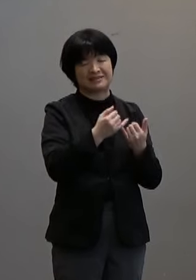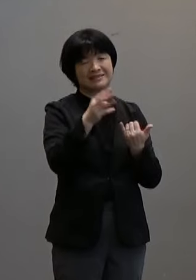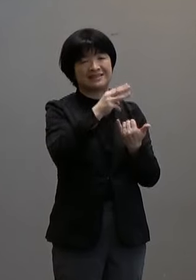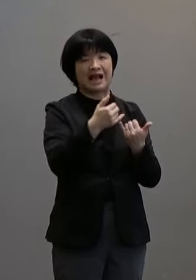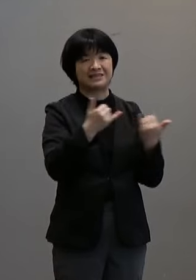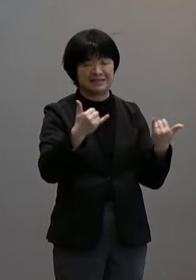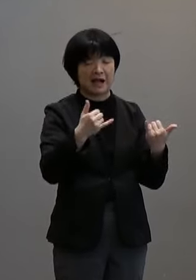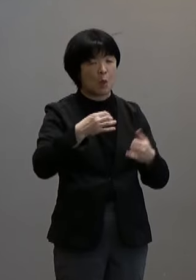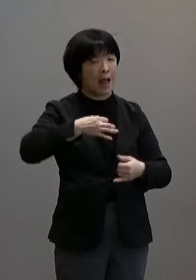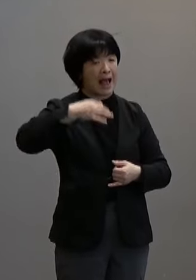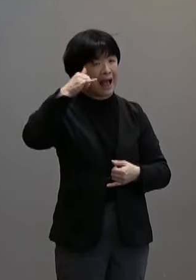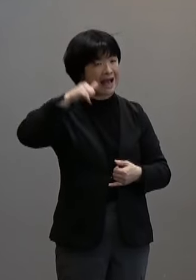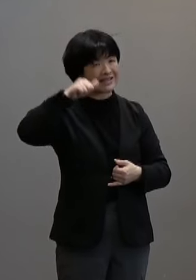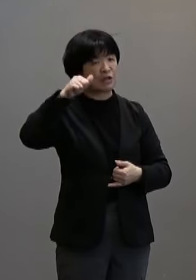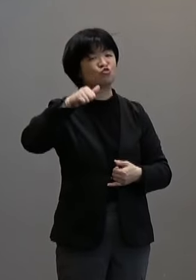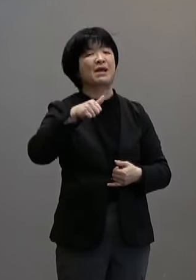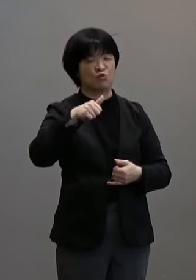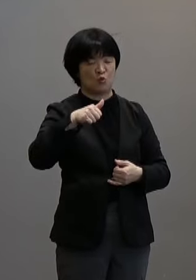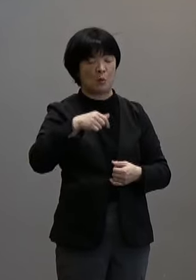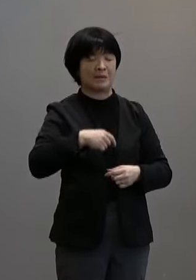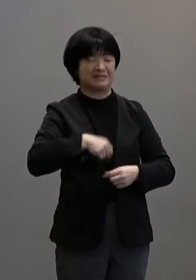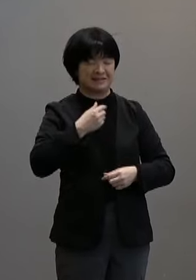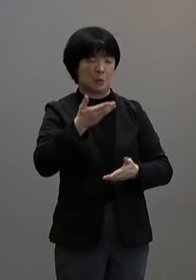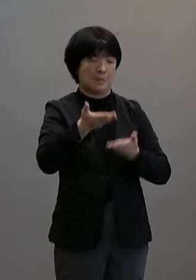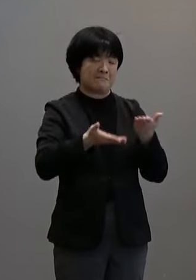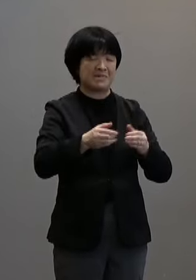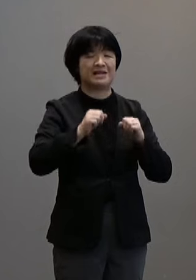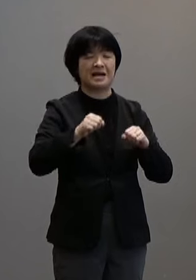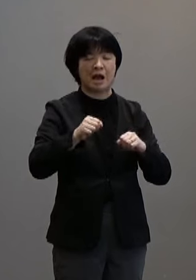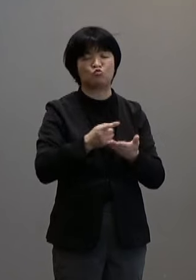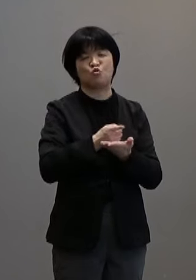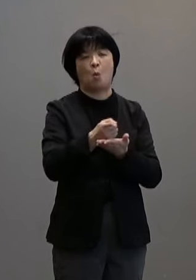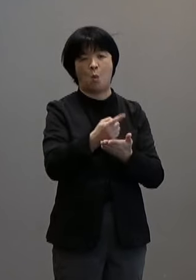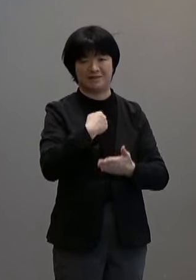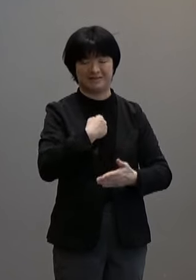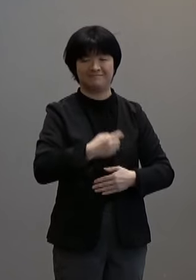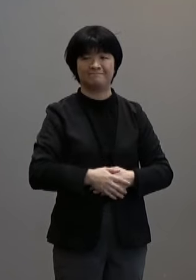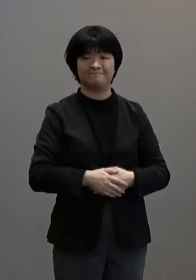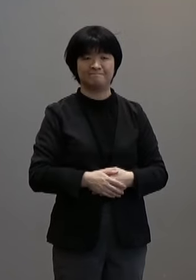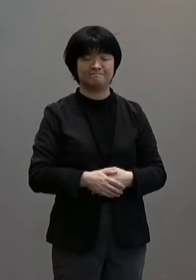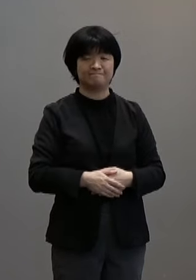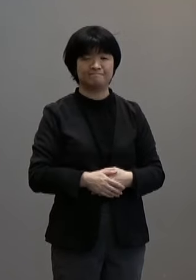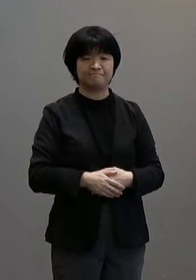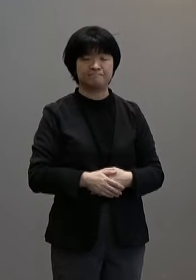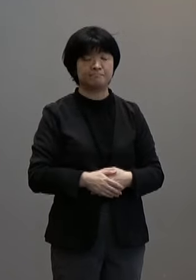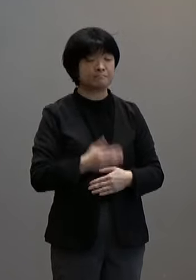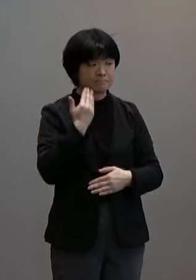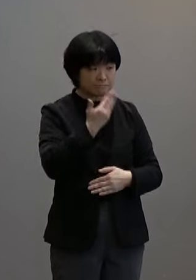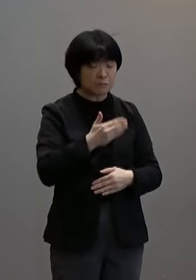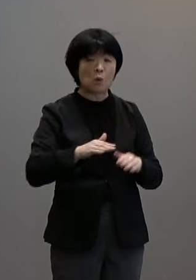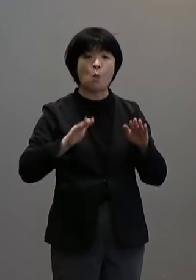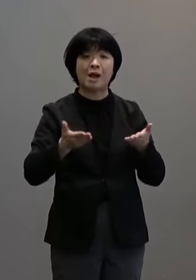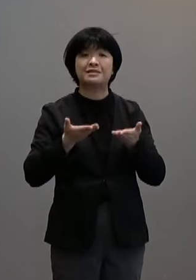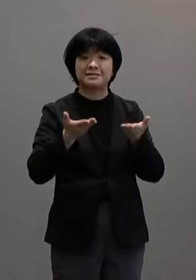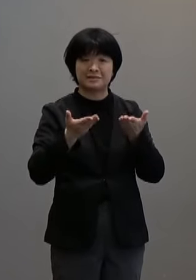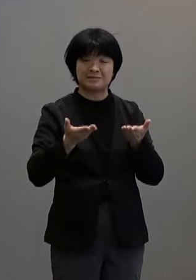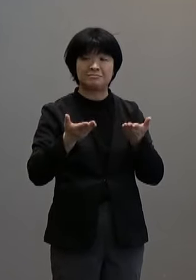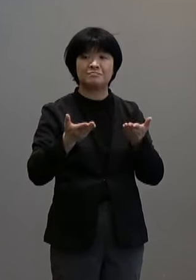ンタルヘルスに関する支援を行っていく方針です。 ありがとうございます。あと今回の地震で